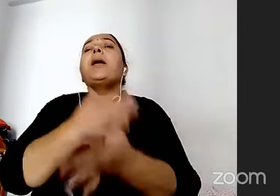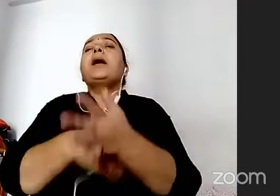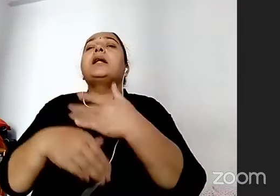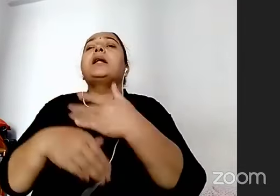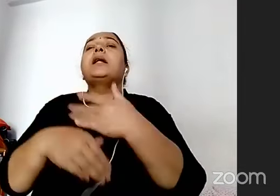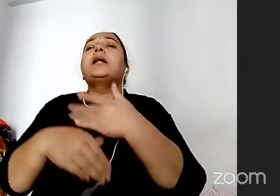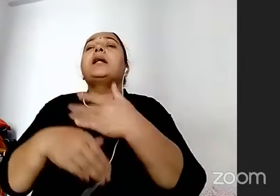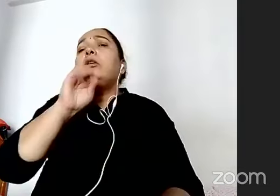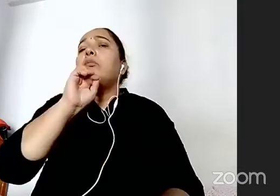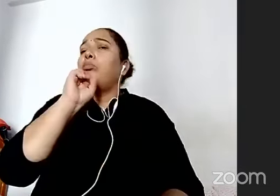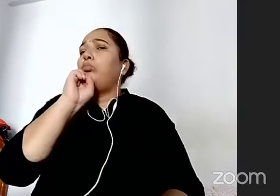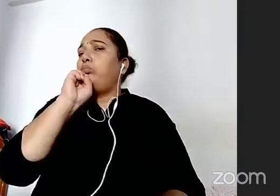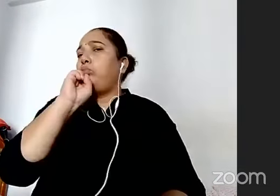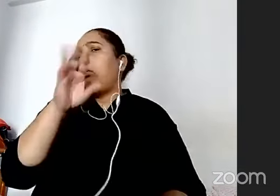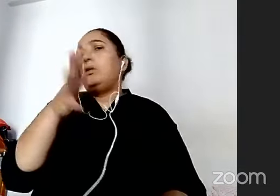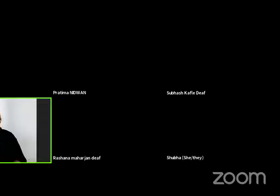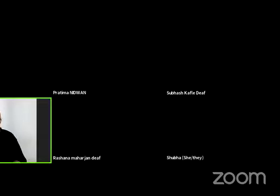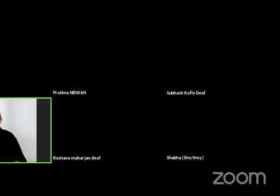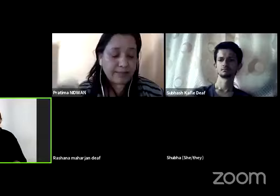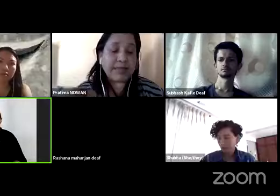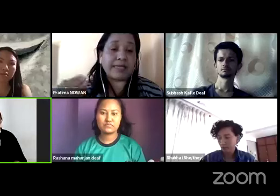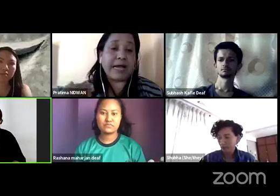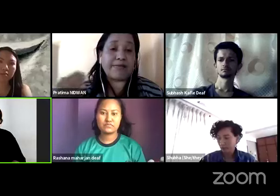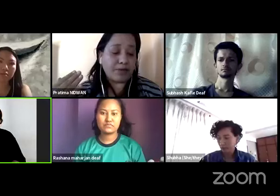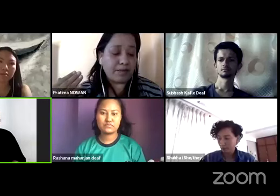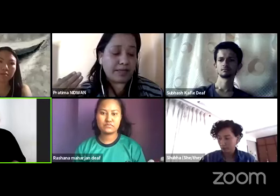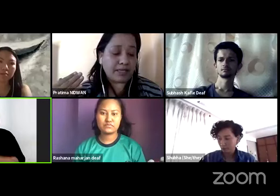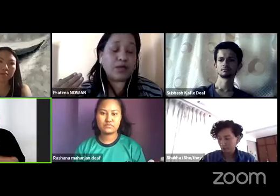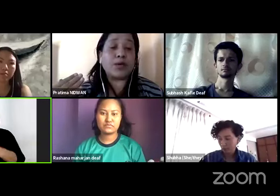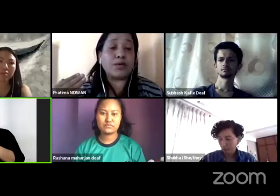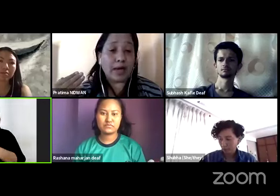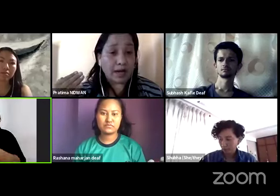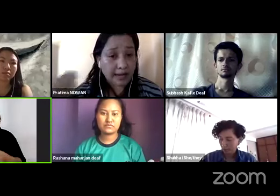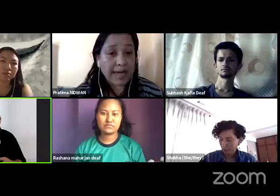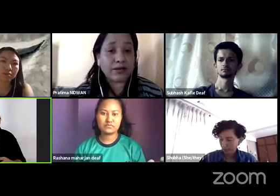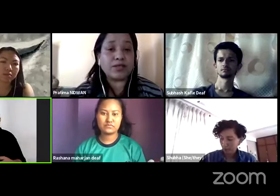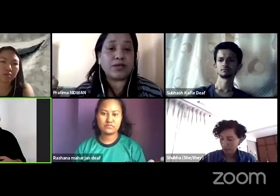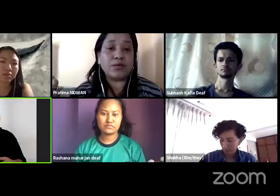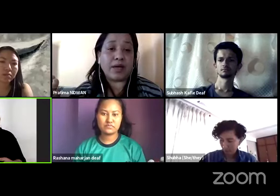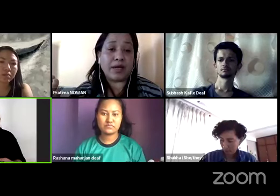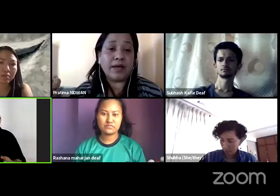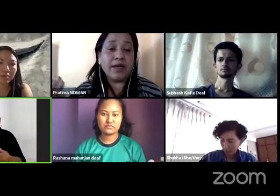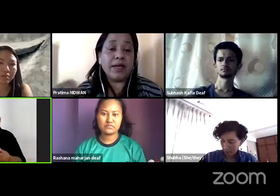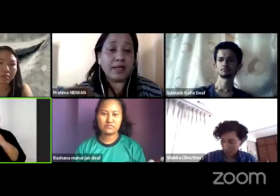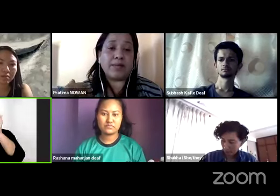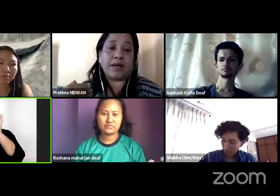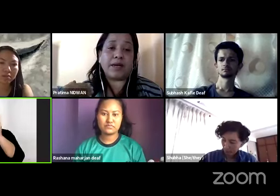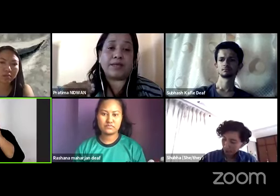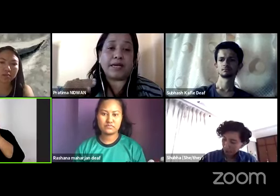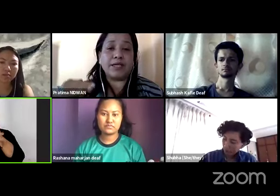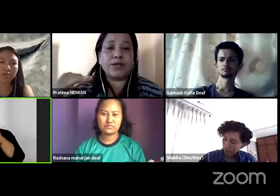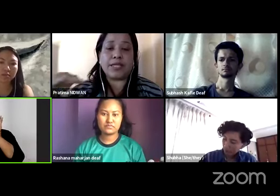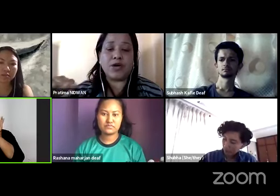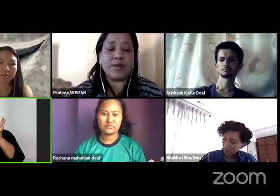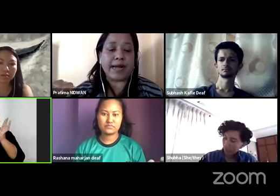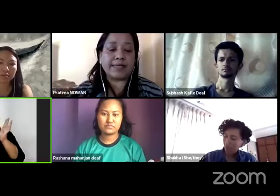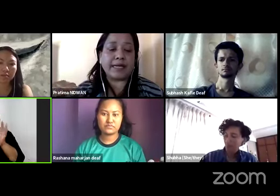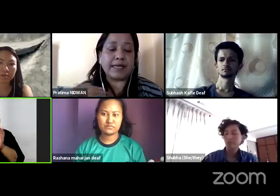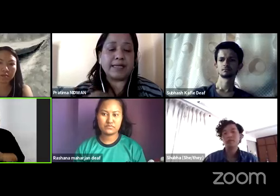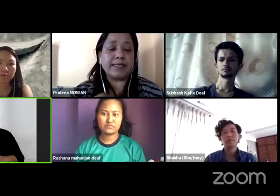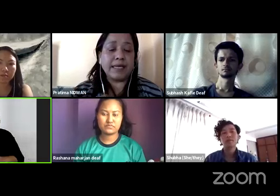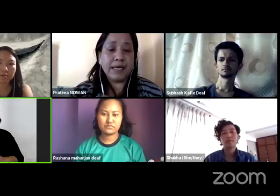इन्भाइरोमेन्ट छैन जहाँ चाहिँ उहाँहरूले आफ्नो किसिमले चाहिँ आफ्नो अभिव्यक्तिहरू राख्न सकुन् होइन। किन भनेर भन्दाखेरि त्यो